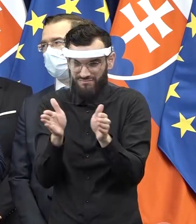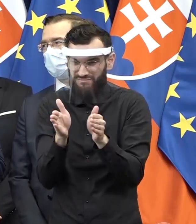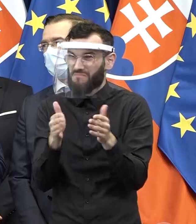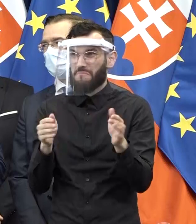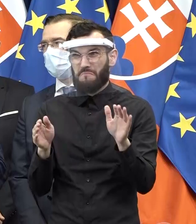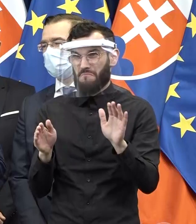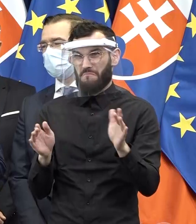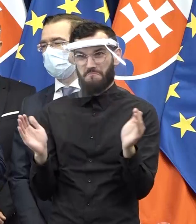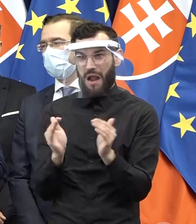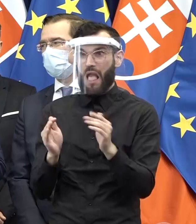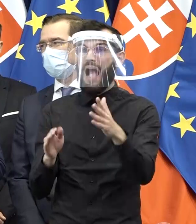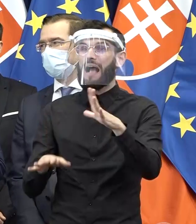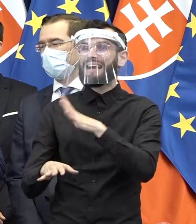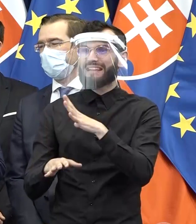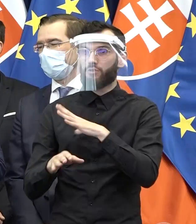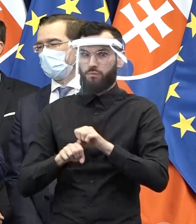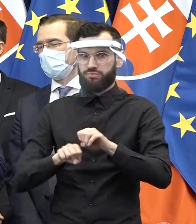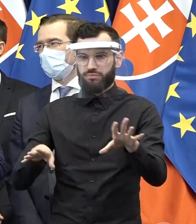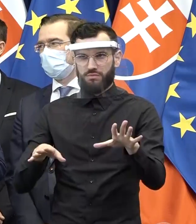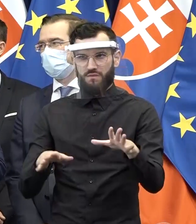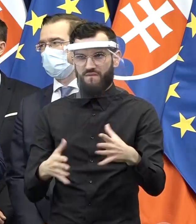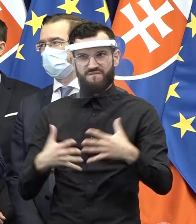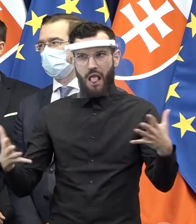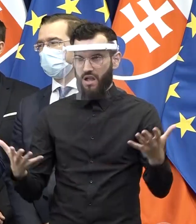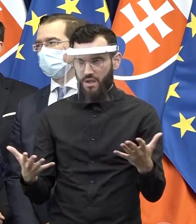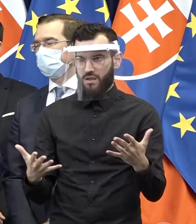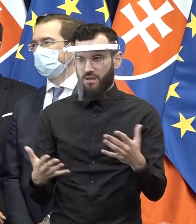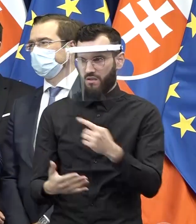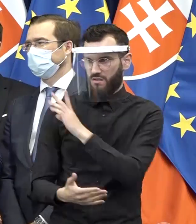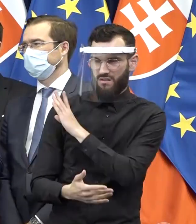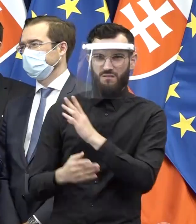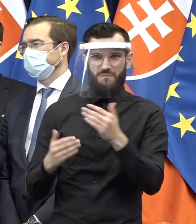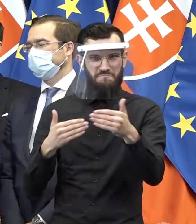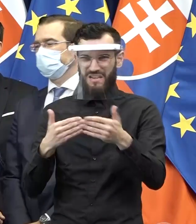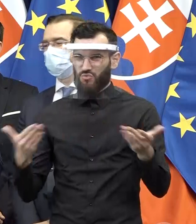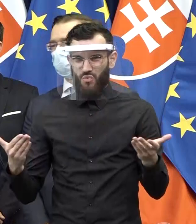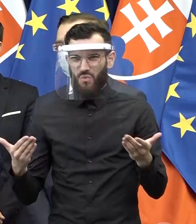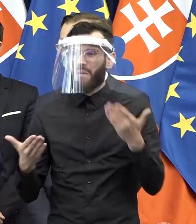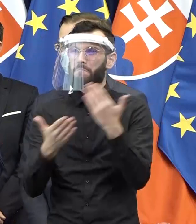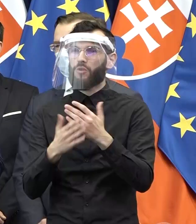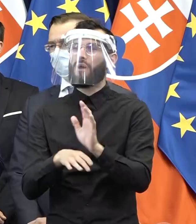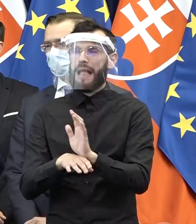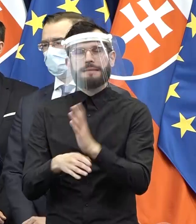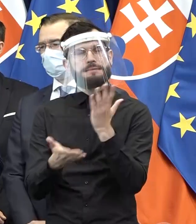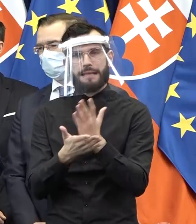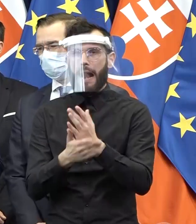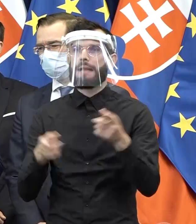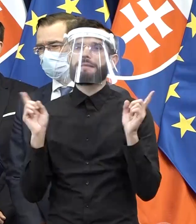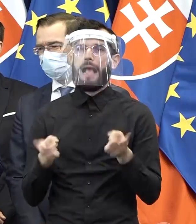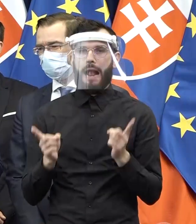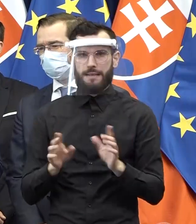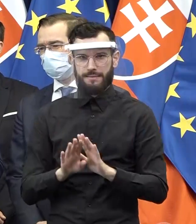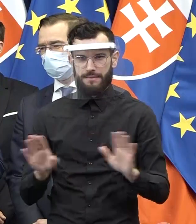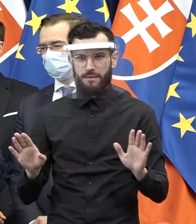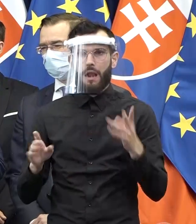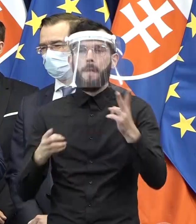riziko nákazí je veľmi veľké. To znamená, že tieto taxíky stále budú zakázané a môžu